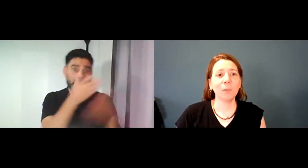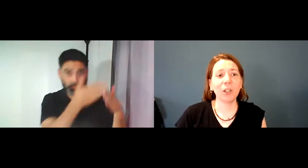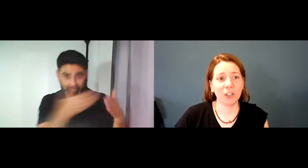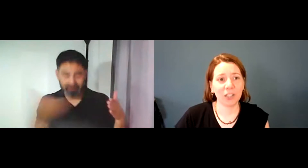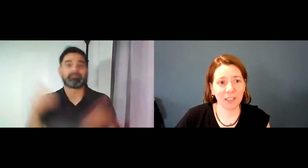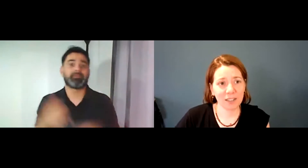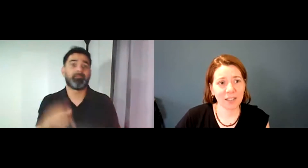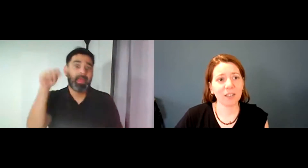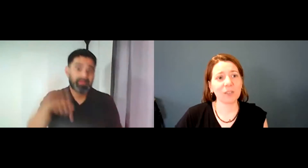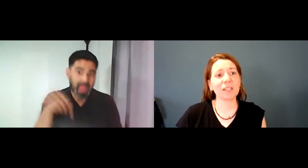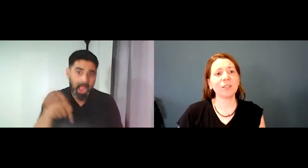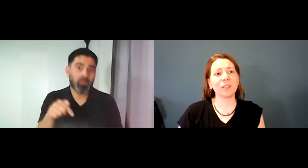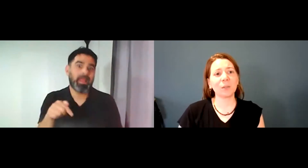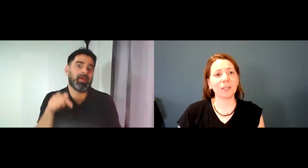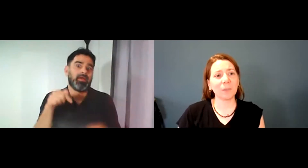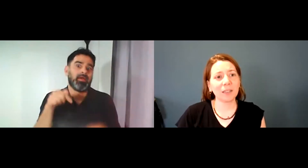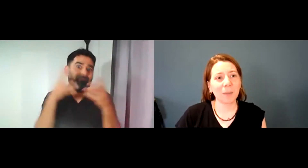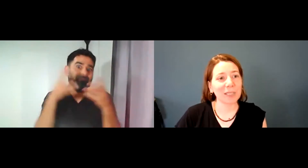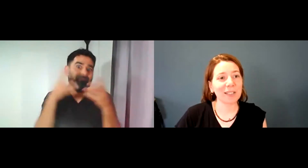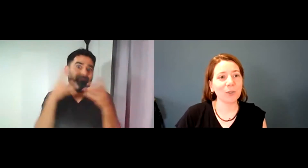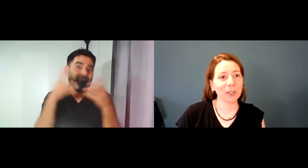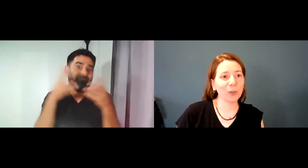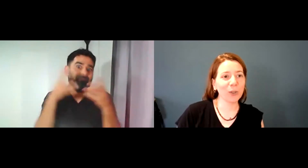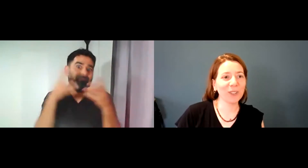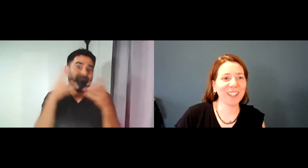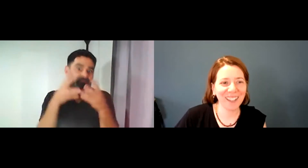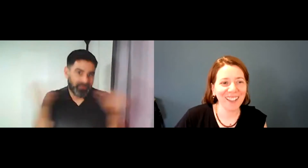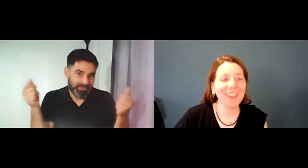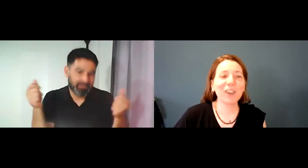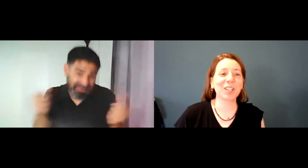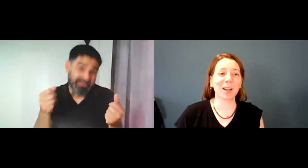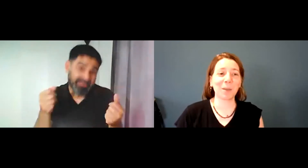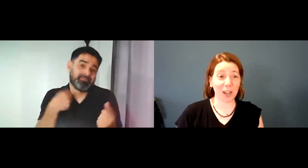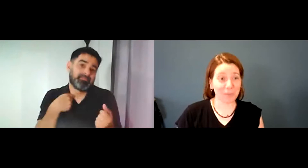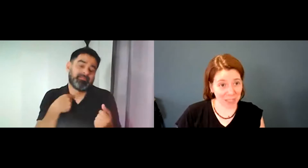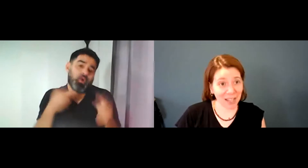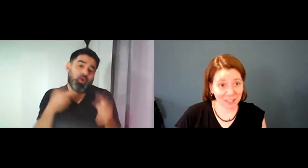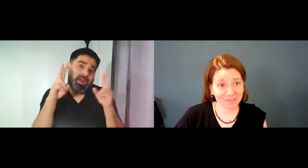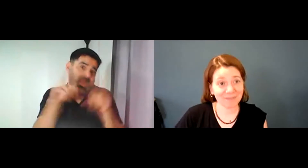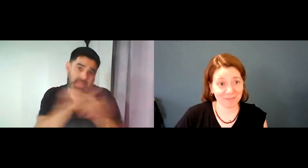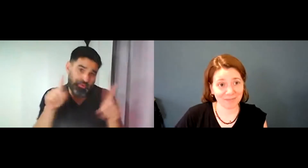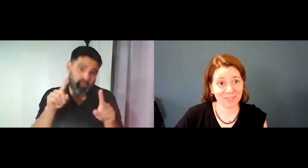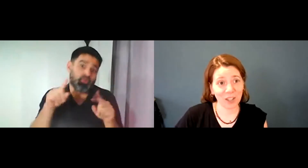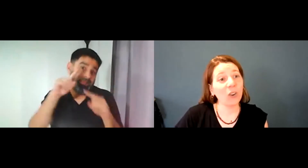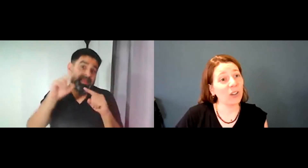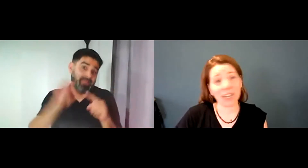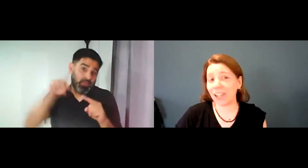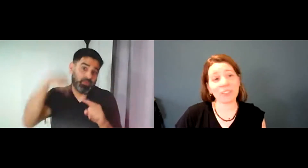Bueno, lo que les decía entonces esto, este cuatrimestre ha pasado de todo y hoy llegamos al final. Ojalá no sea